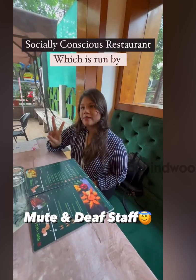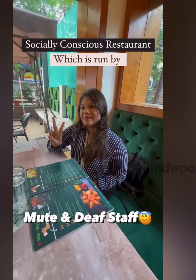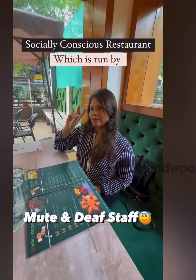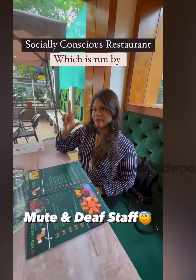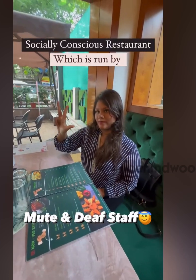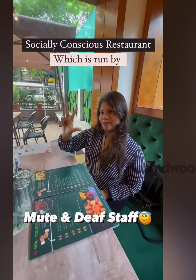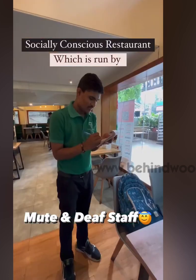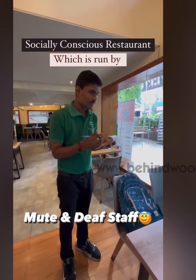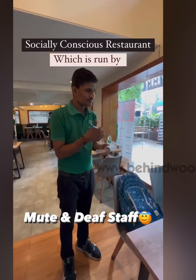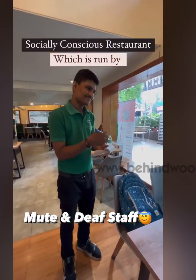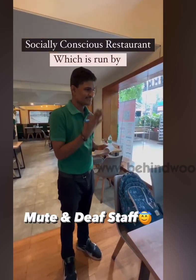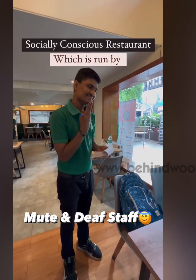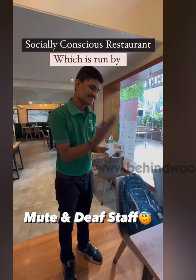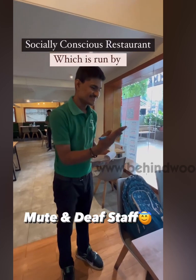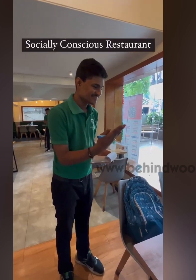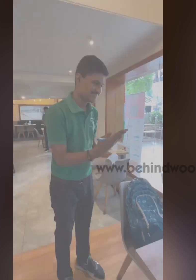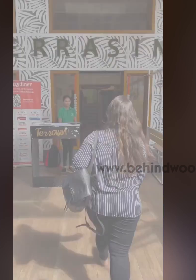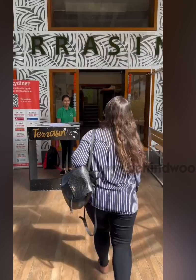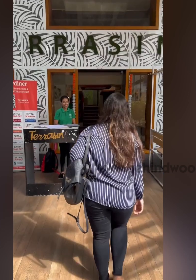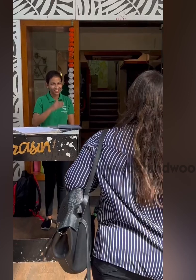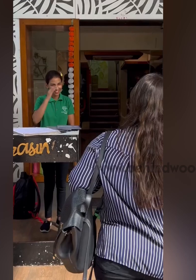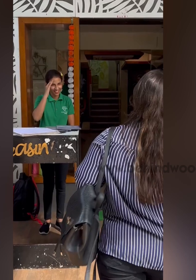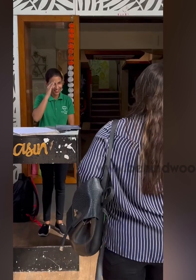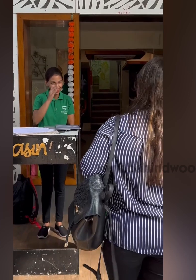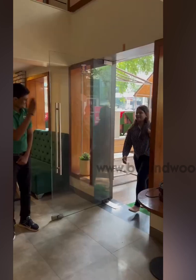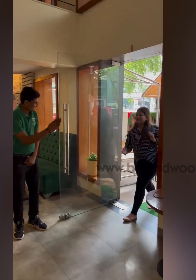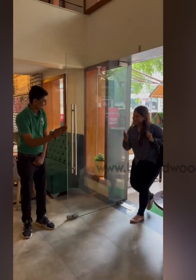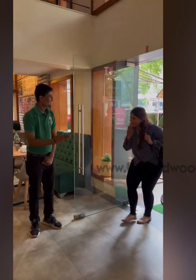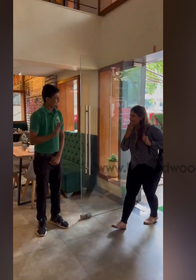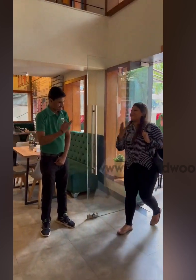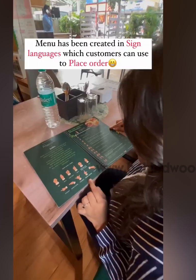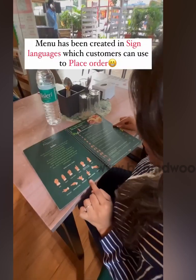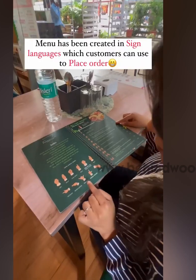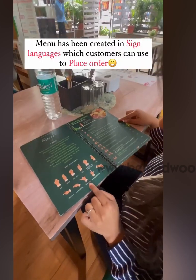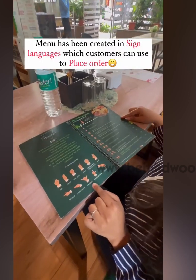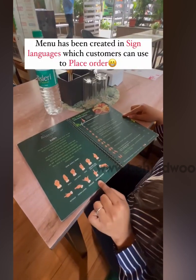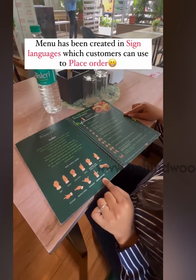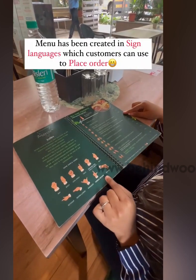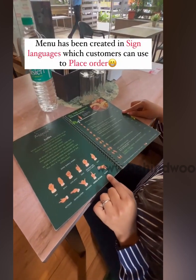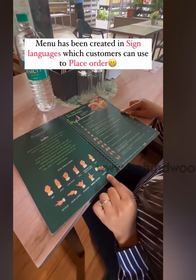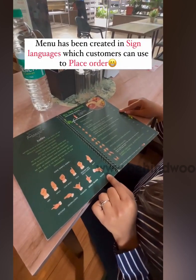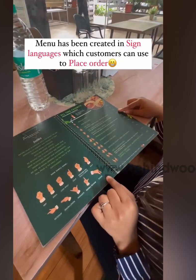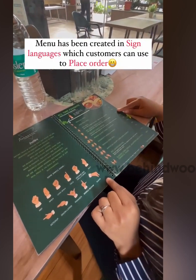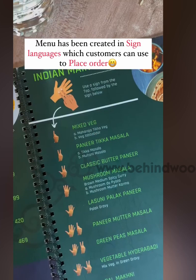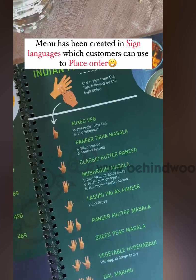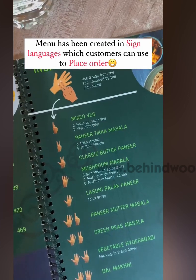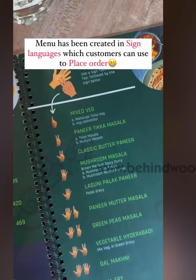പ്രചോദനങ്ങളും കൊടുക്കുകയും വേണം. കാരണം പരസ്പരം സഹകരിച്ചും സപ്പോർട്ട് ചെയ്തിട്ടൊക്കെയല്ലേ നമ്മൾ എല്ലാവരും ഉയർത്തിക്കൊണ്ടുവരാം. എന്തായാലും ഈ റെസ്റ്റോറന്റ് അടിപൊളിയായിട്ടുണ്ട്. ഇങ്ങനെ